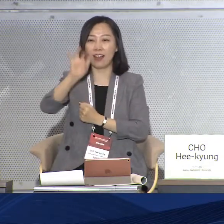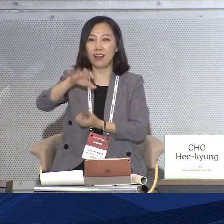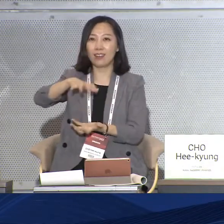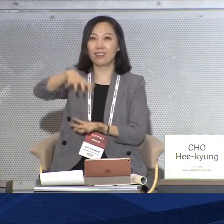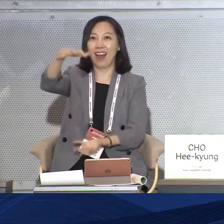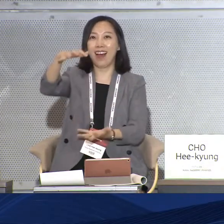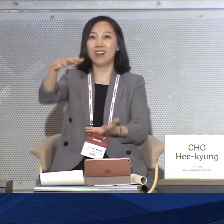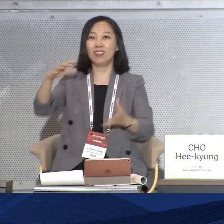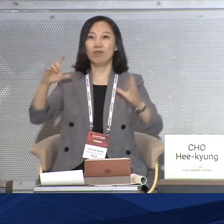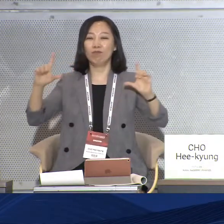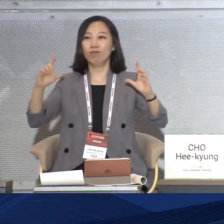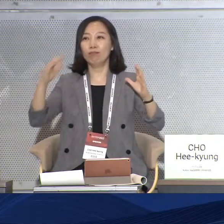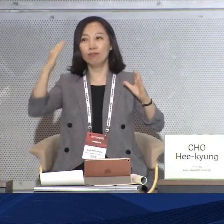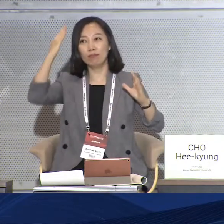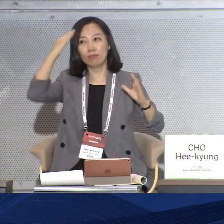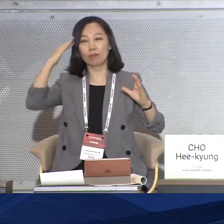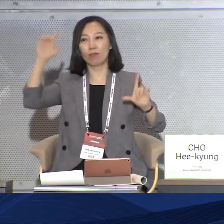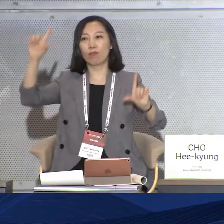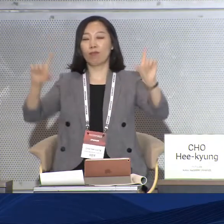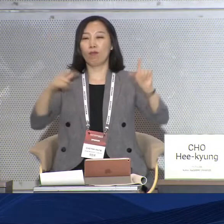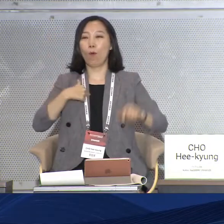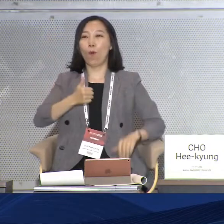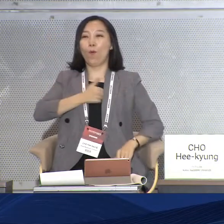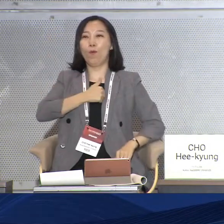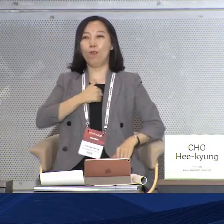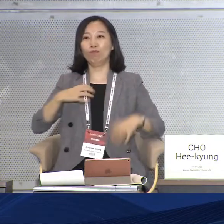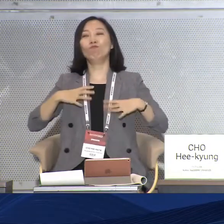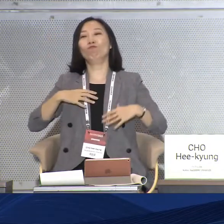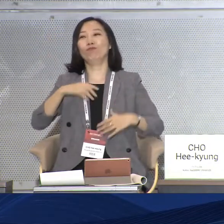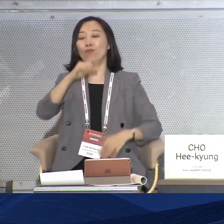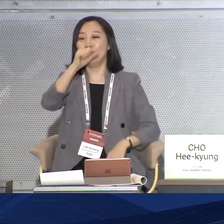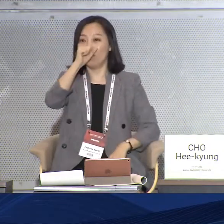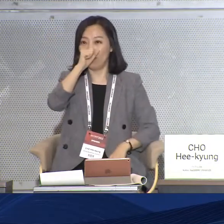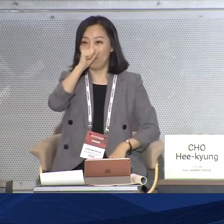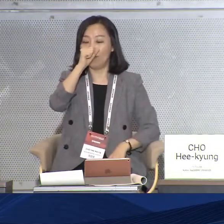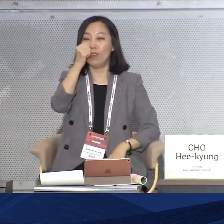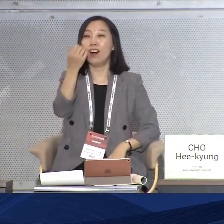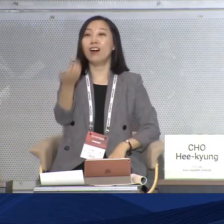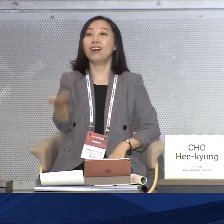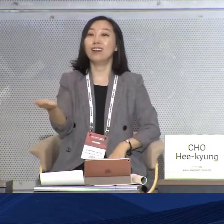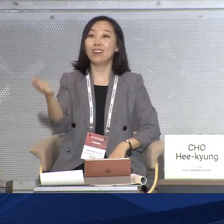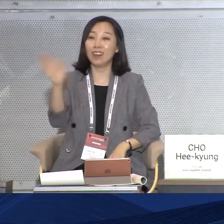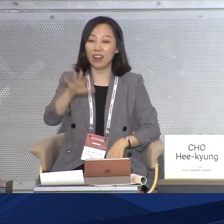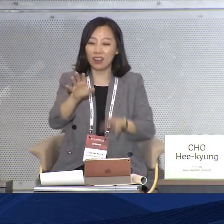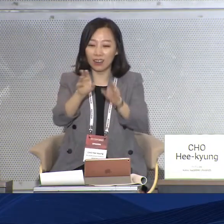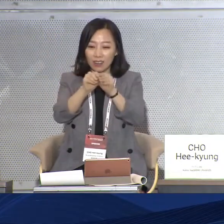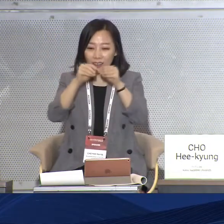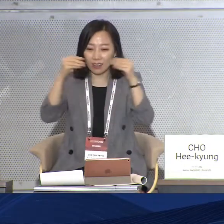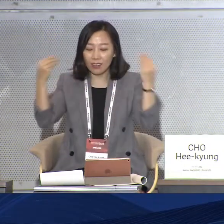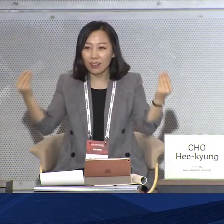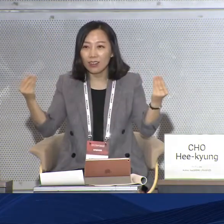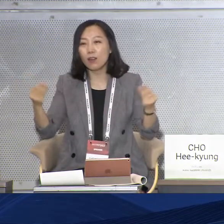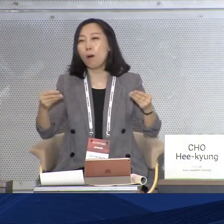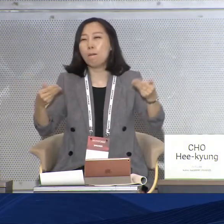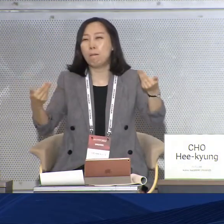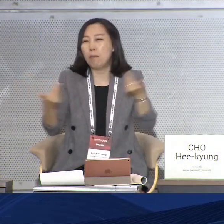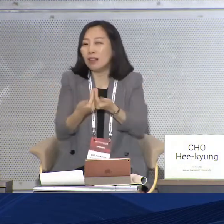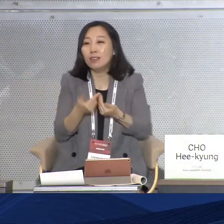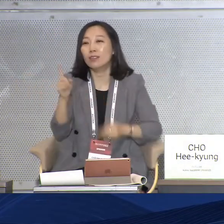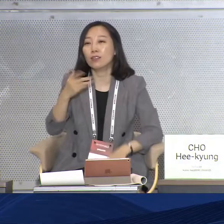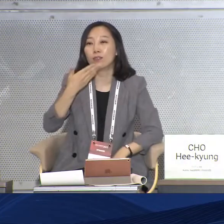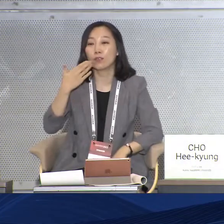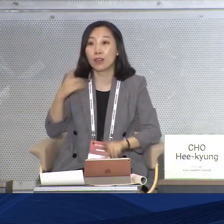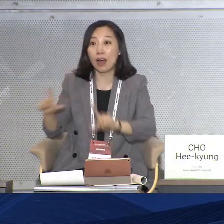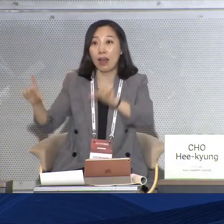제가 경험하지 못한 아주 위대한 양적 성장의 모습으로서 농인의 자존심을 지키는